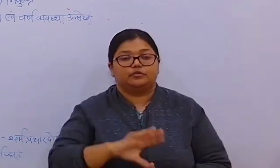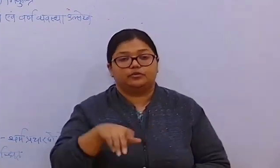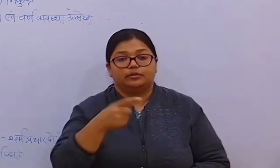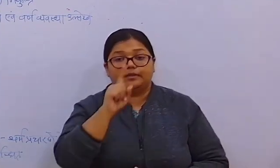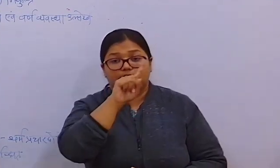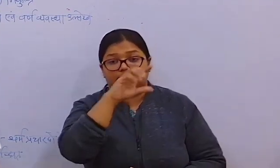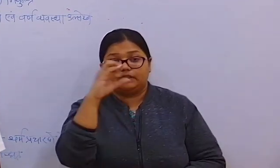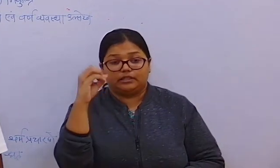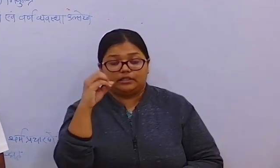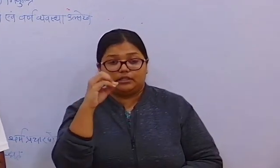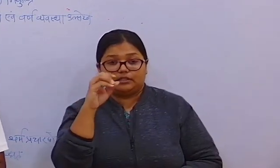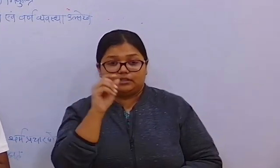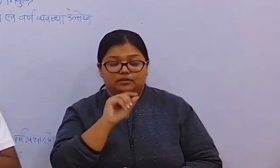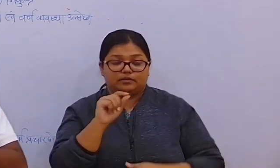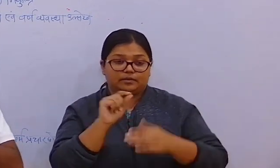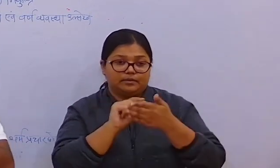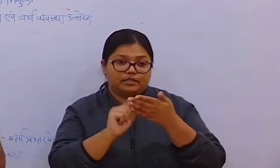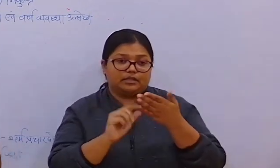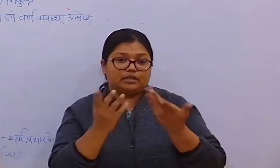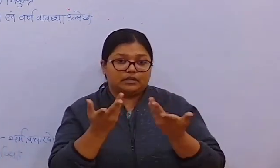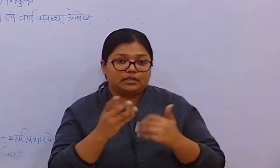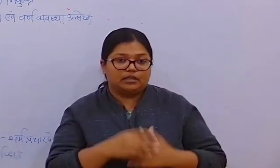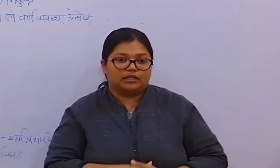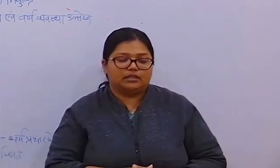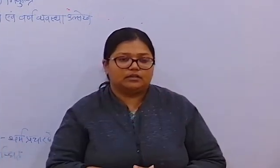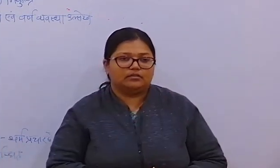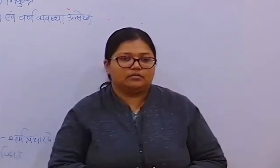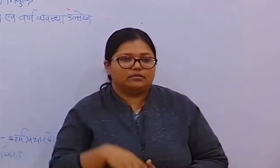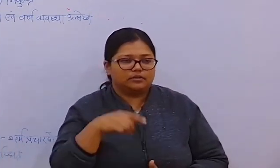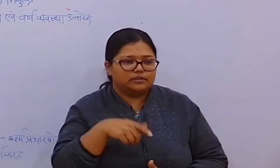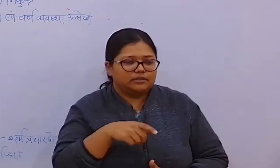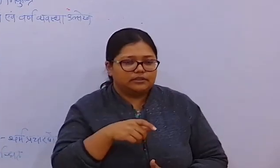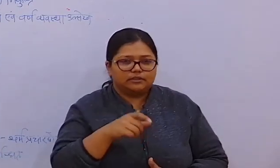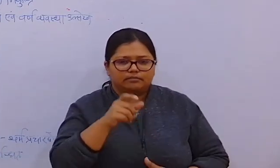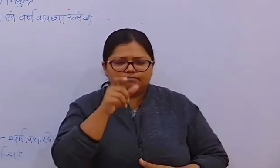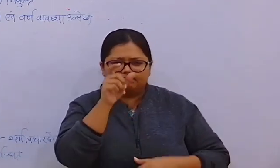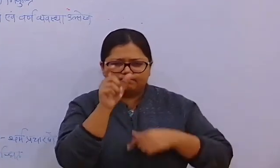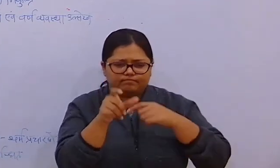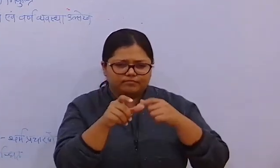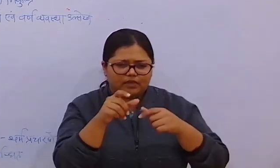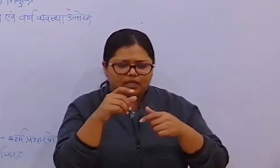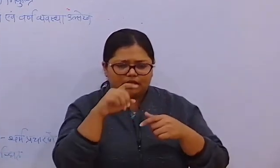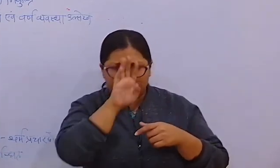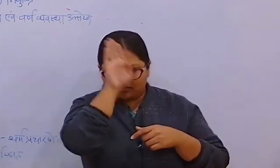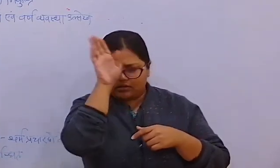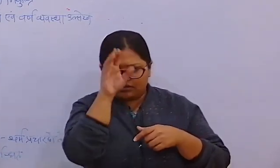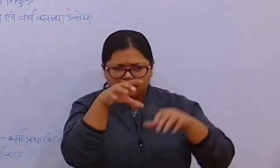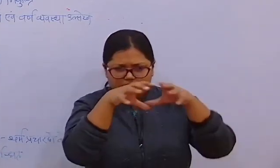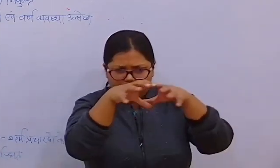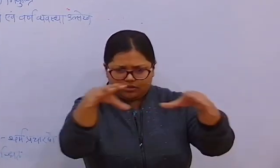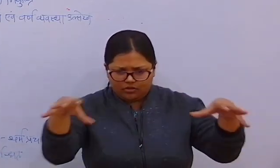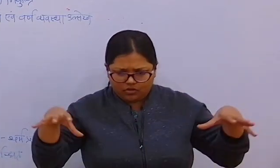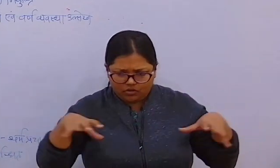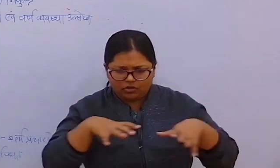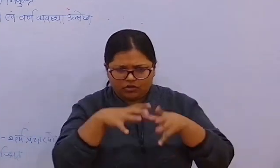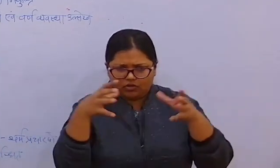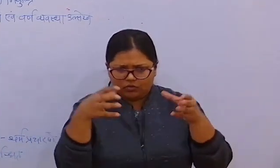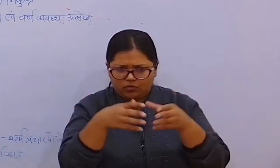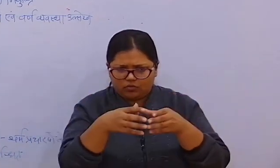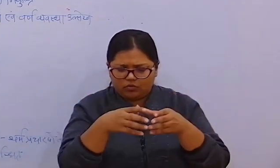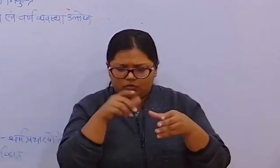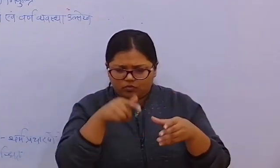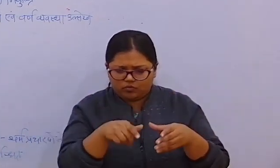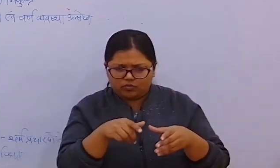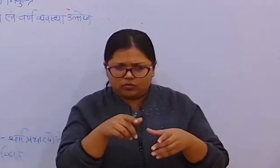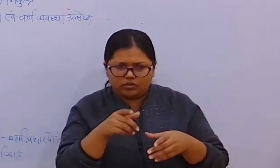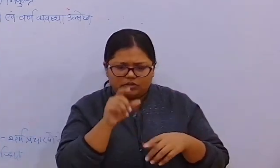दसवां जो इनका शिलालेख है उसमें वो प्रजा की चिंता, उनको कैसे अच्छे रख सकते हैं, उनके बारे में कैसे हम क्या कर सकते हैं,